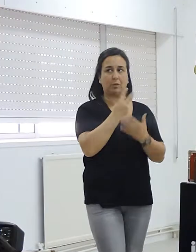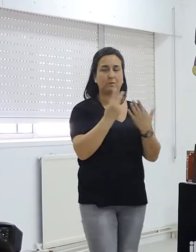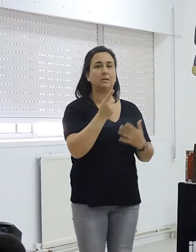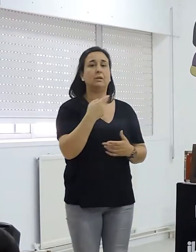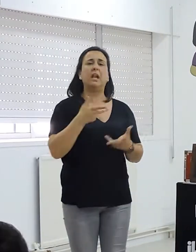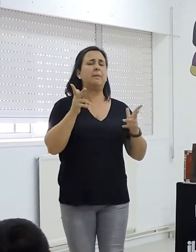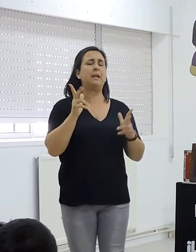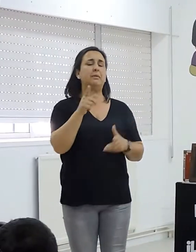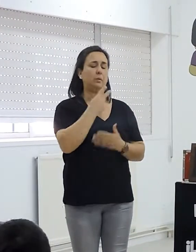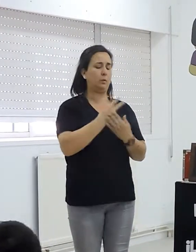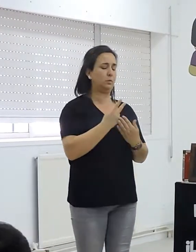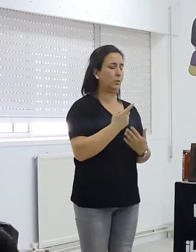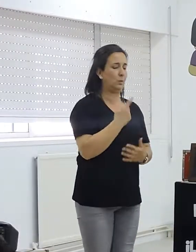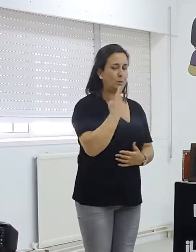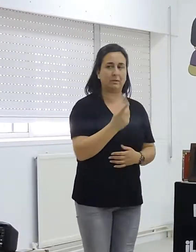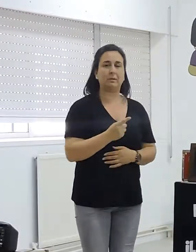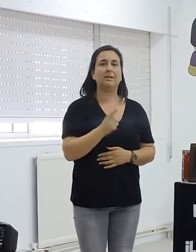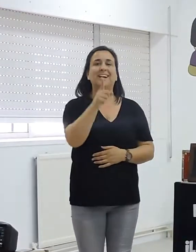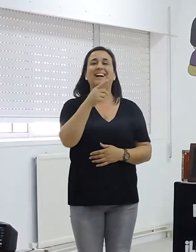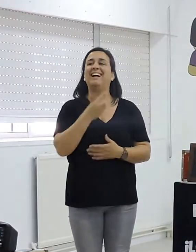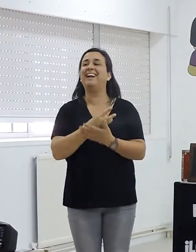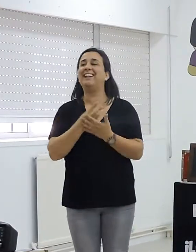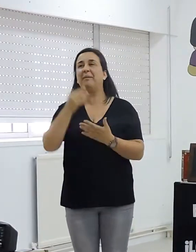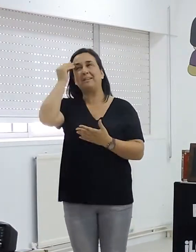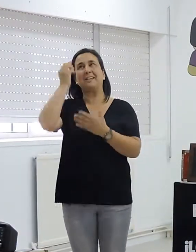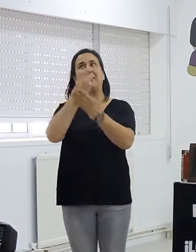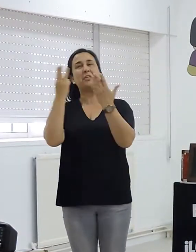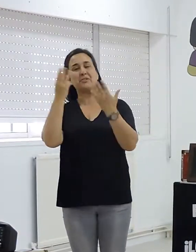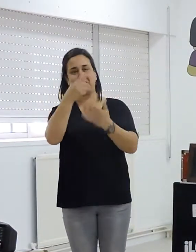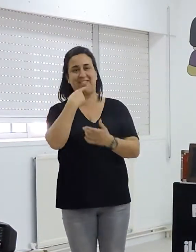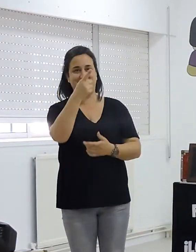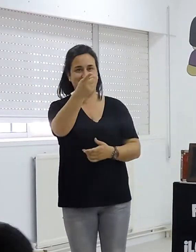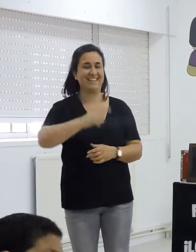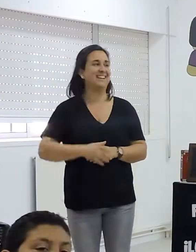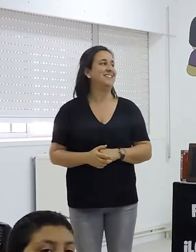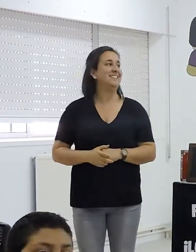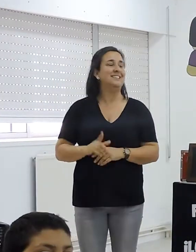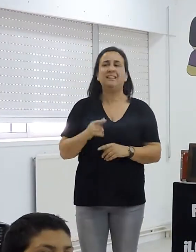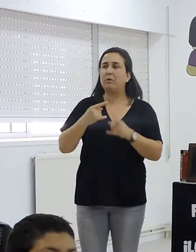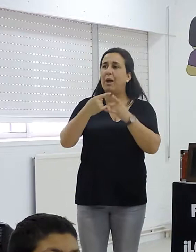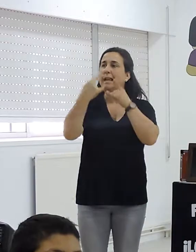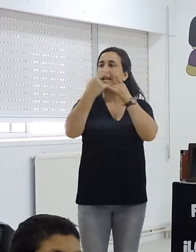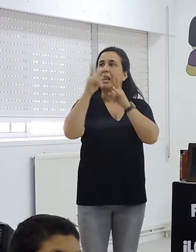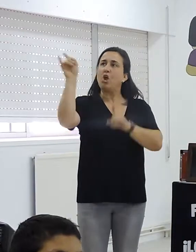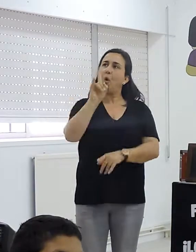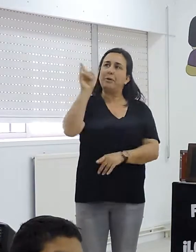total libertad. Vale, el 18. No hay cobertura.